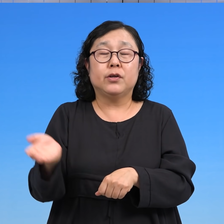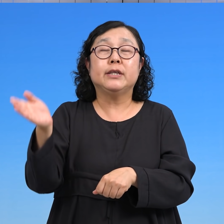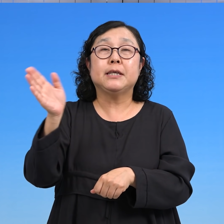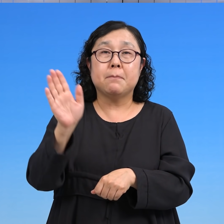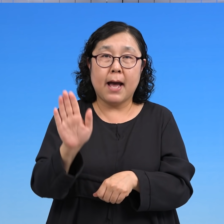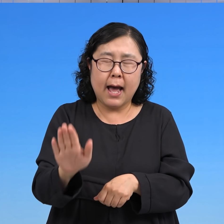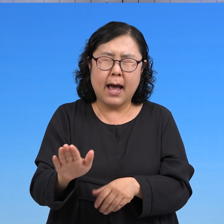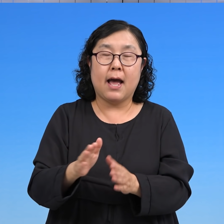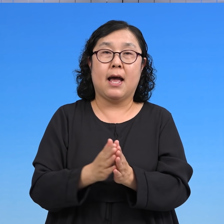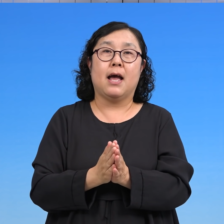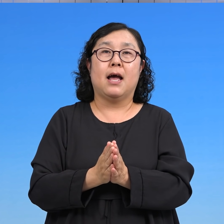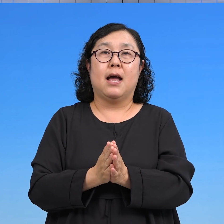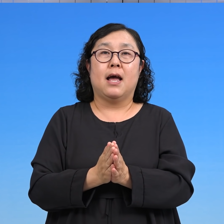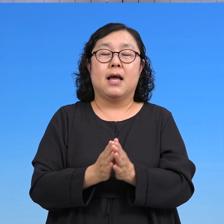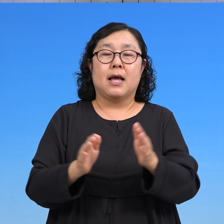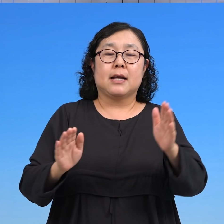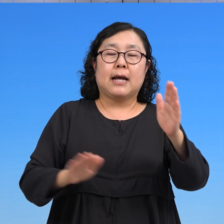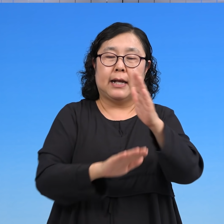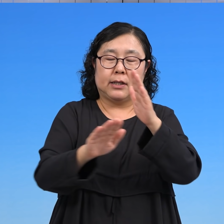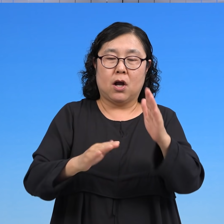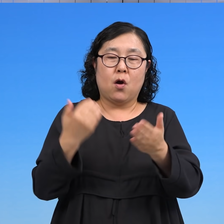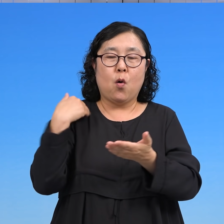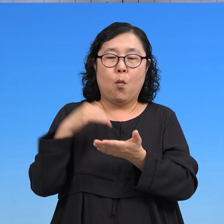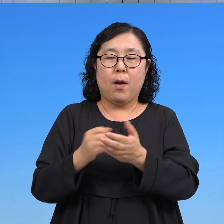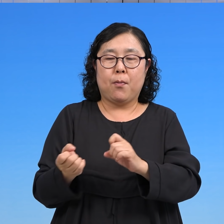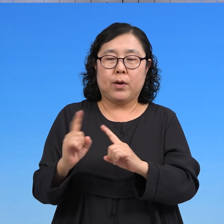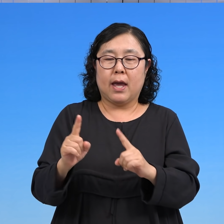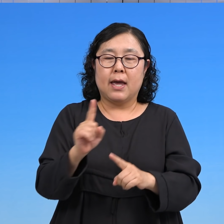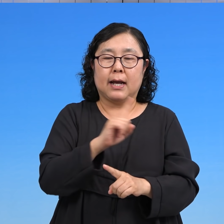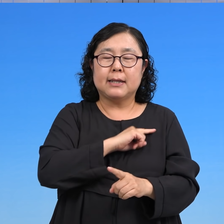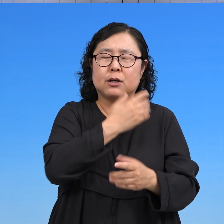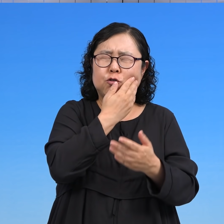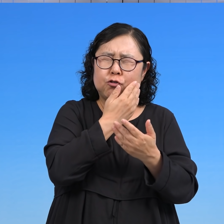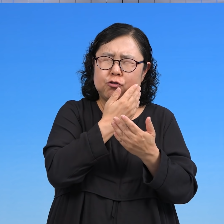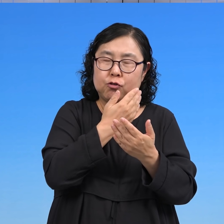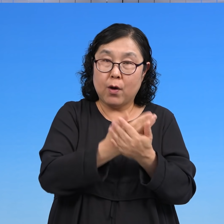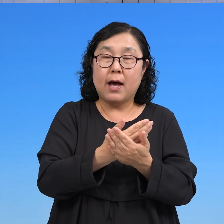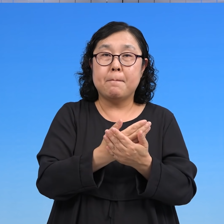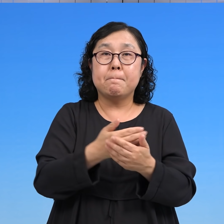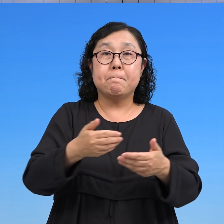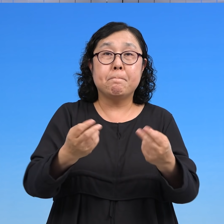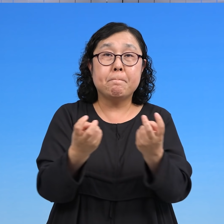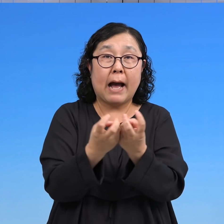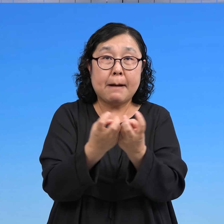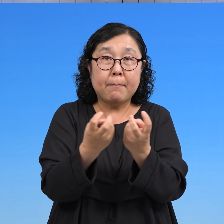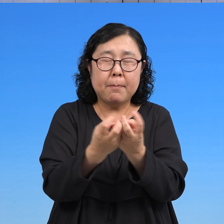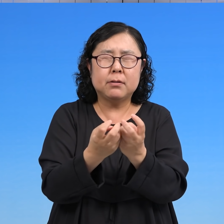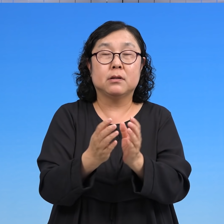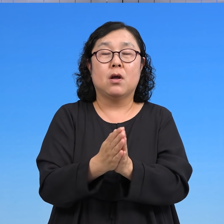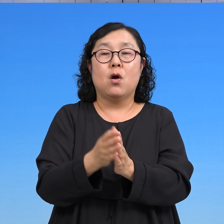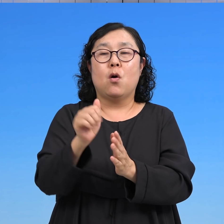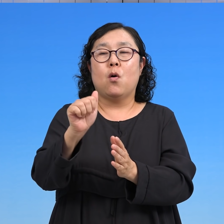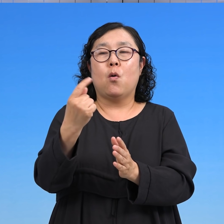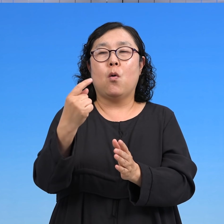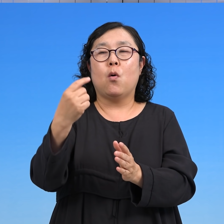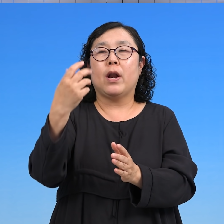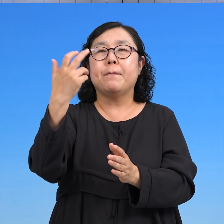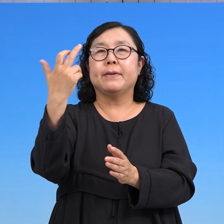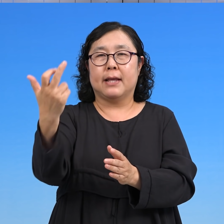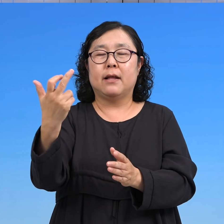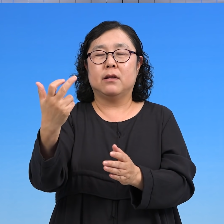열쇠가 있다면 호렙산을 구하는 거예요. 잘하려고 했는데 잘할 수 없었던